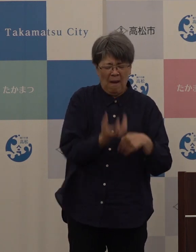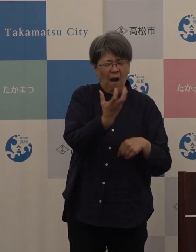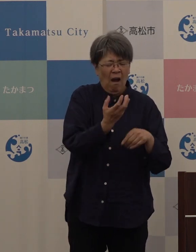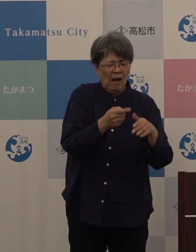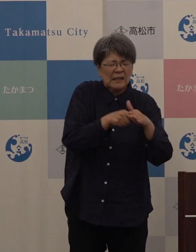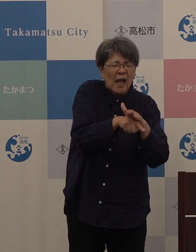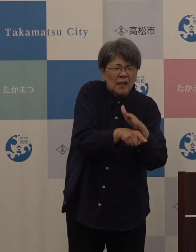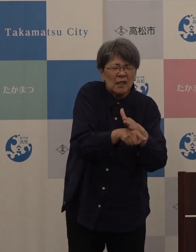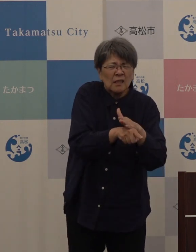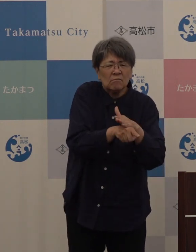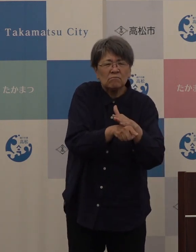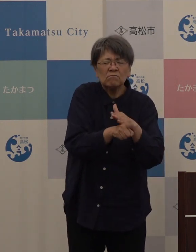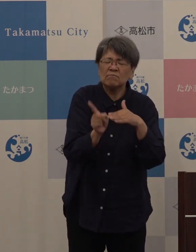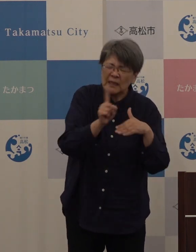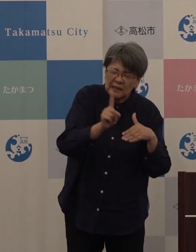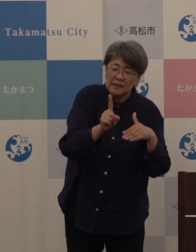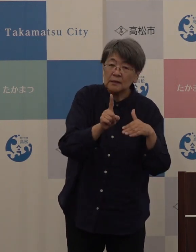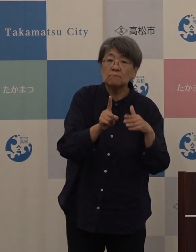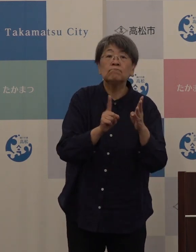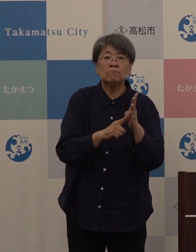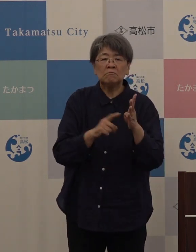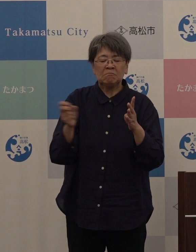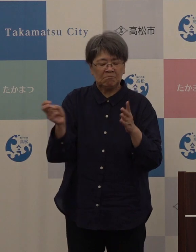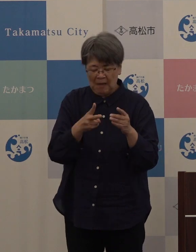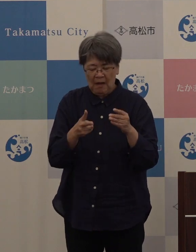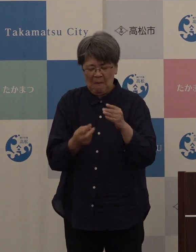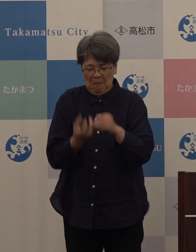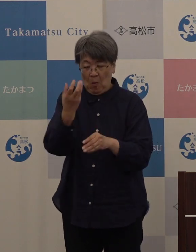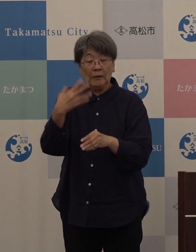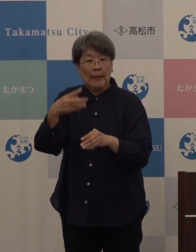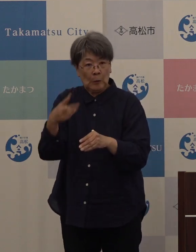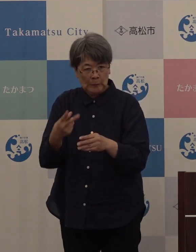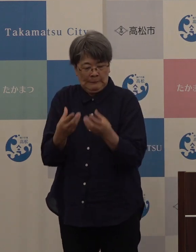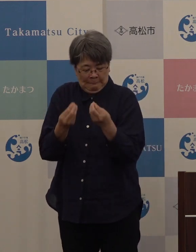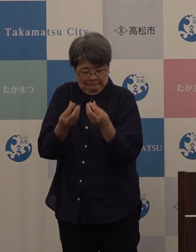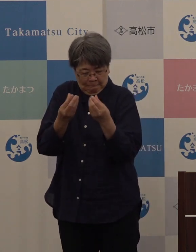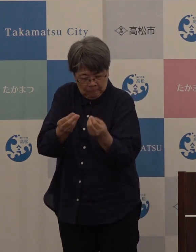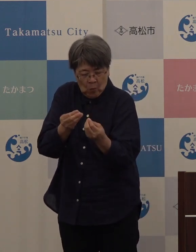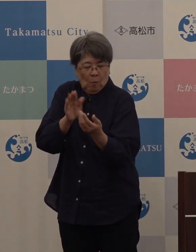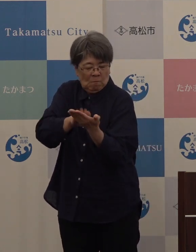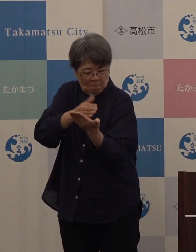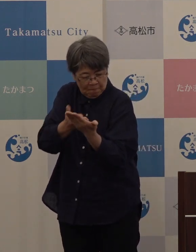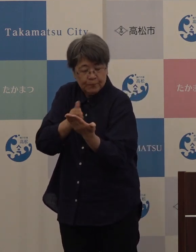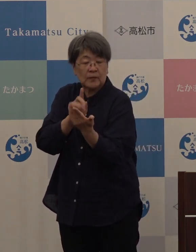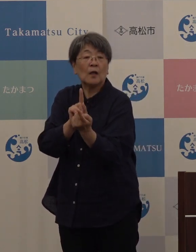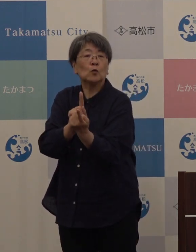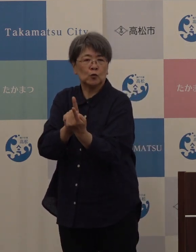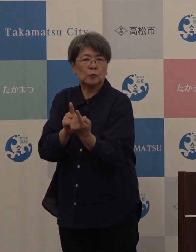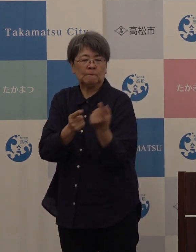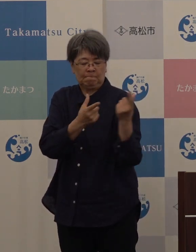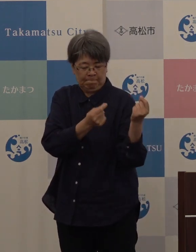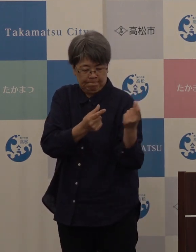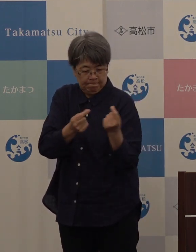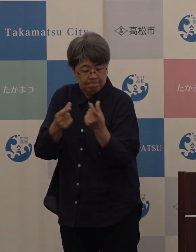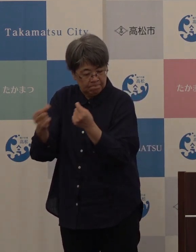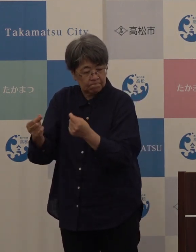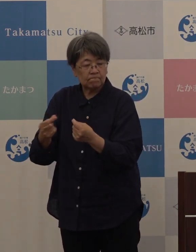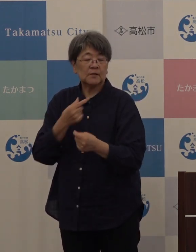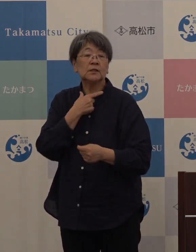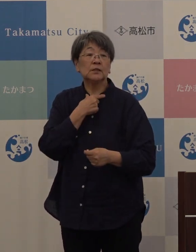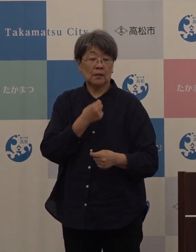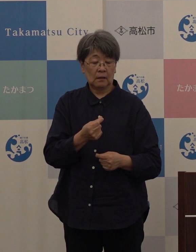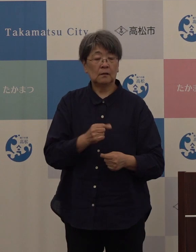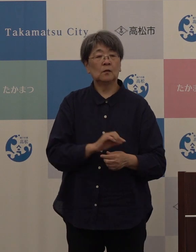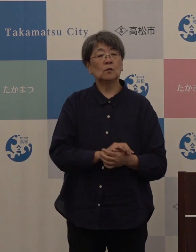止等の対策として、まあ、ハードソフト両面にわたって必要な対策を早急に実施をしていただきたいというふうに